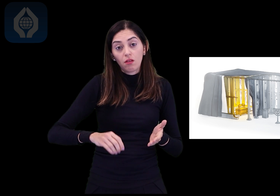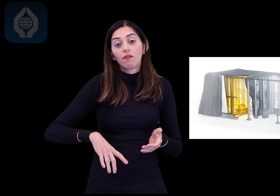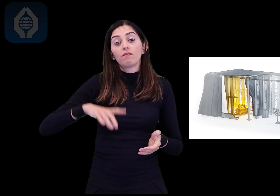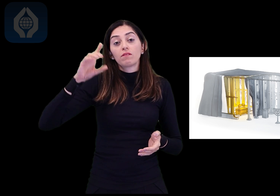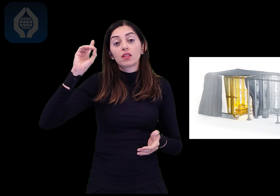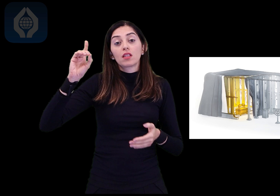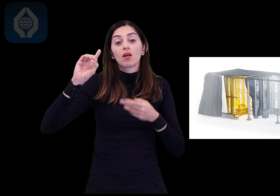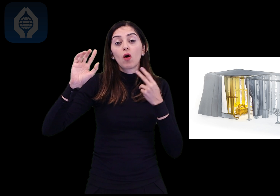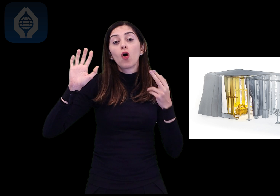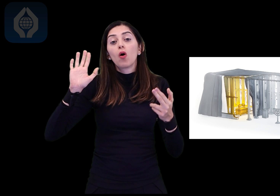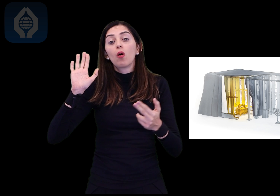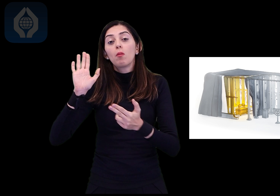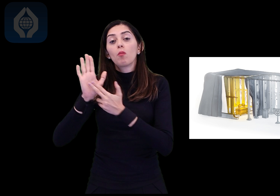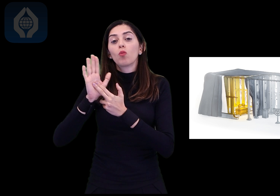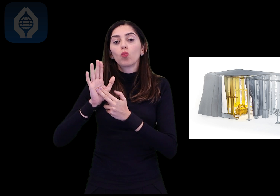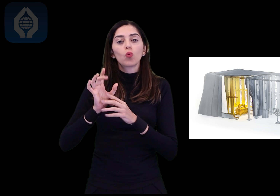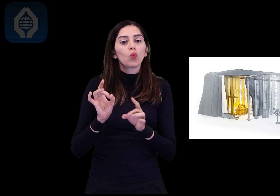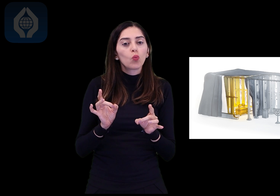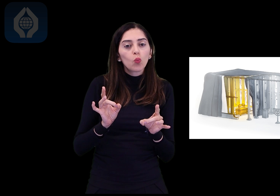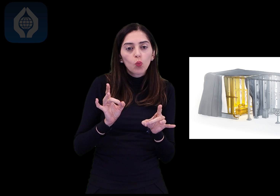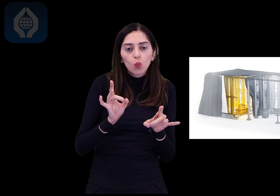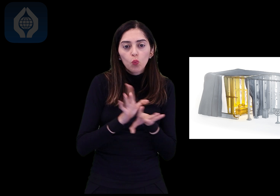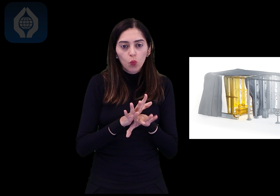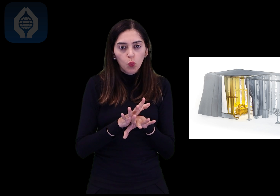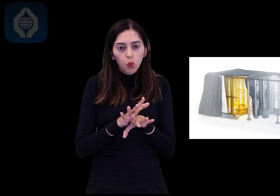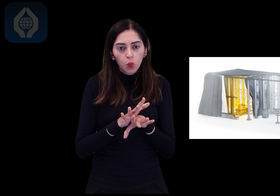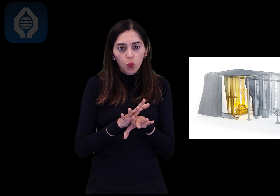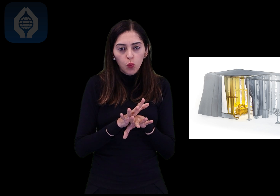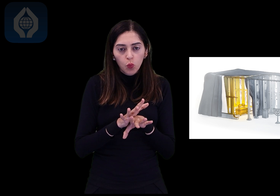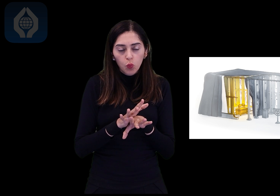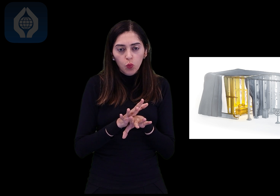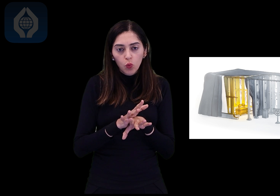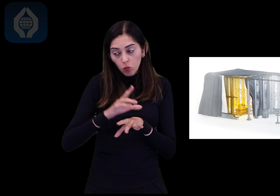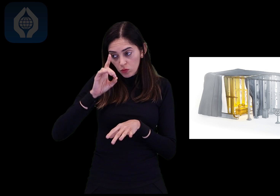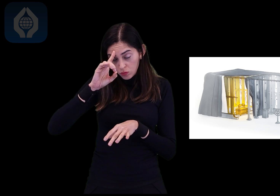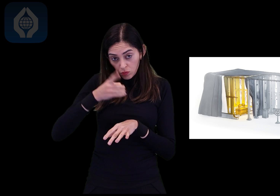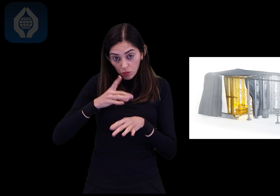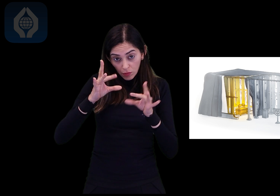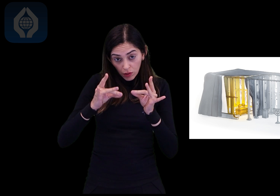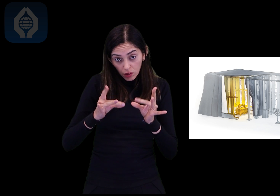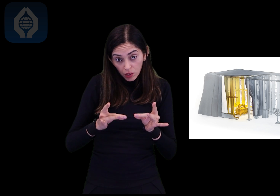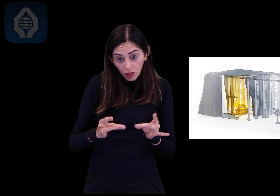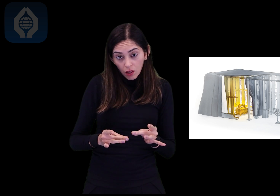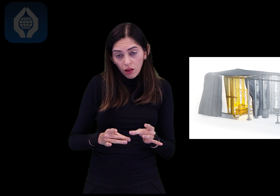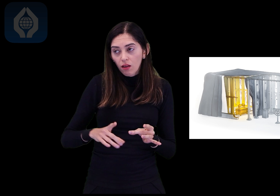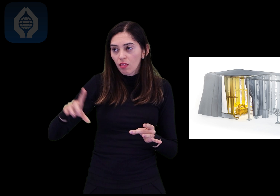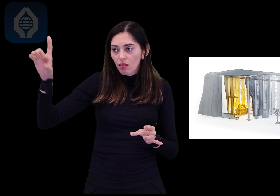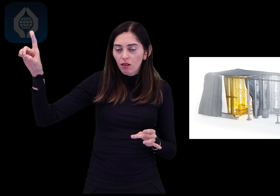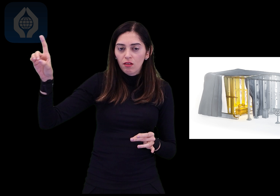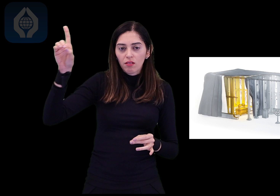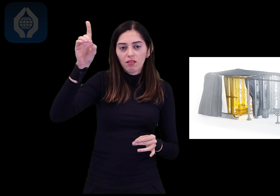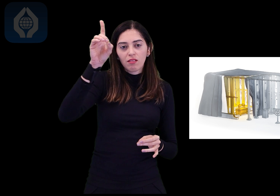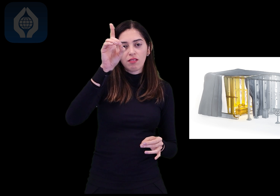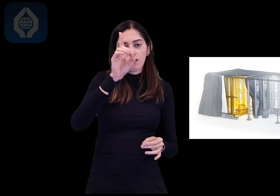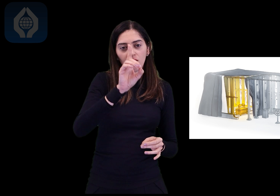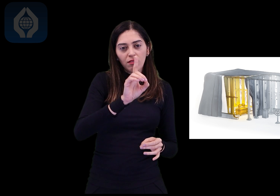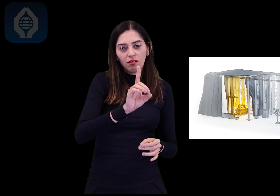quando tudo ficasse pronto, exatamente como ele ordenou, viria habitar nesse cômodo. Sua presença